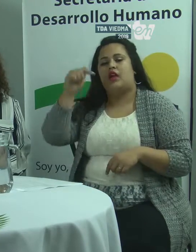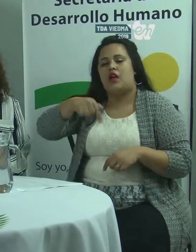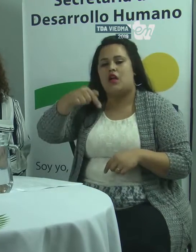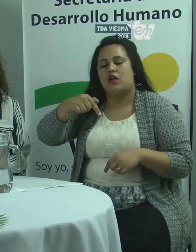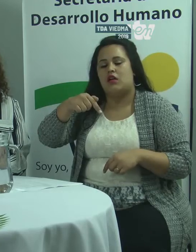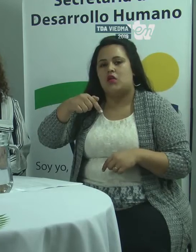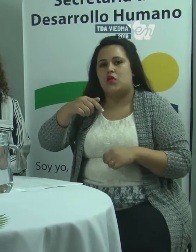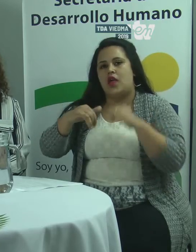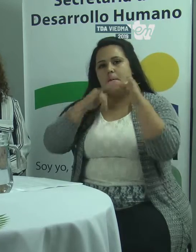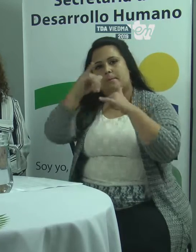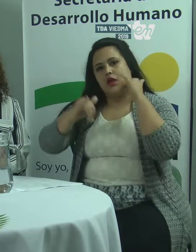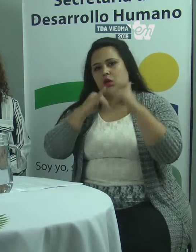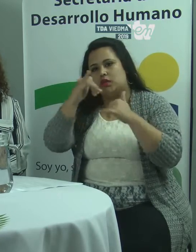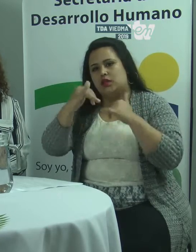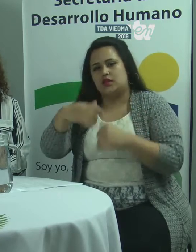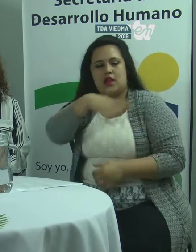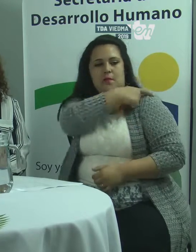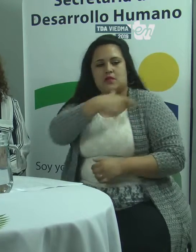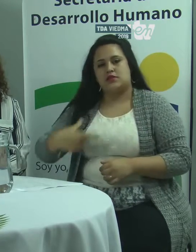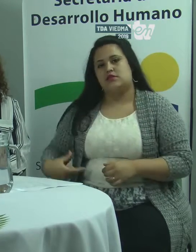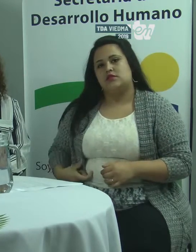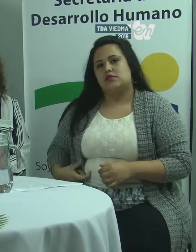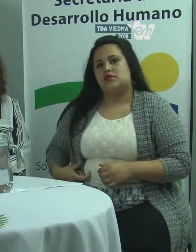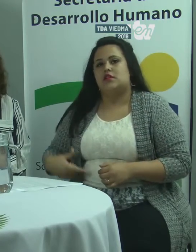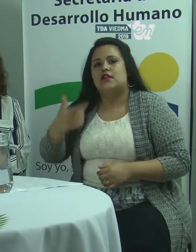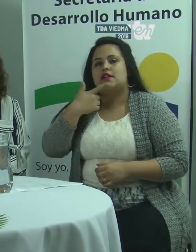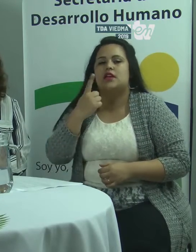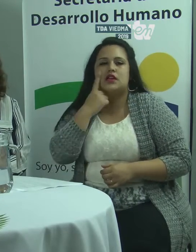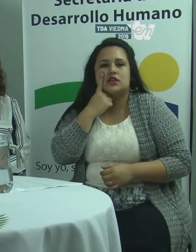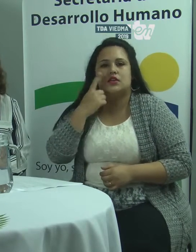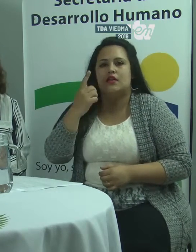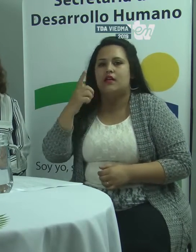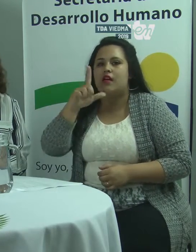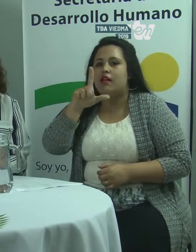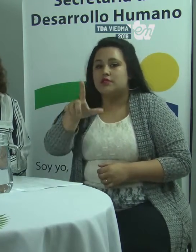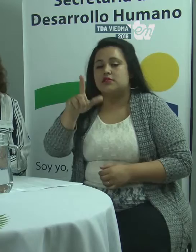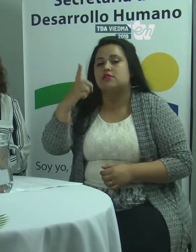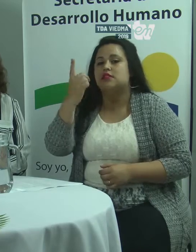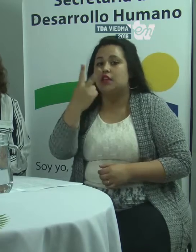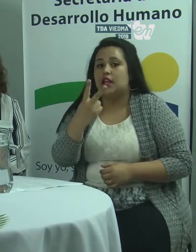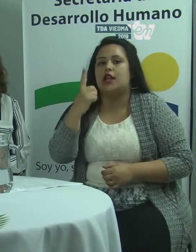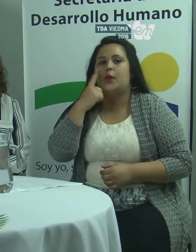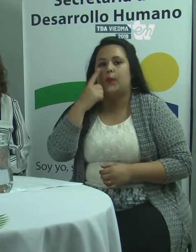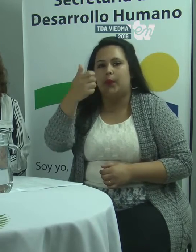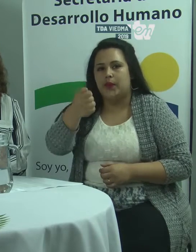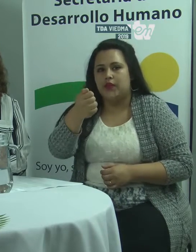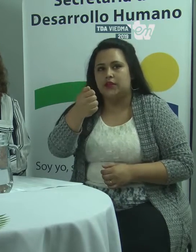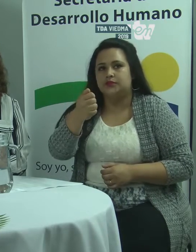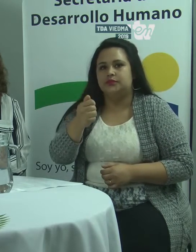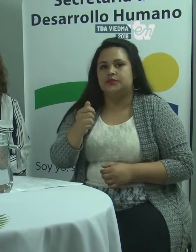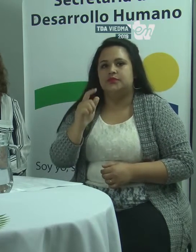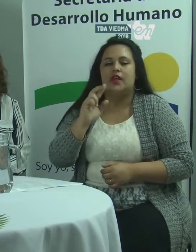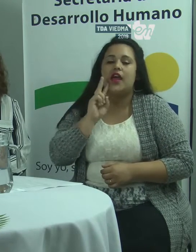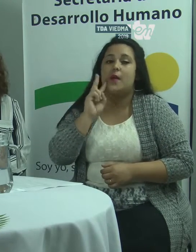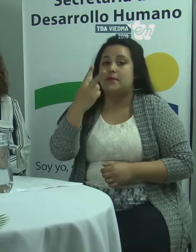acá, antes yo digo de alguna manera, de la vuelta, de la puesta en marcha nuevamente del Consejo Local, con una